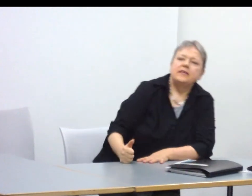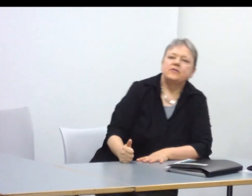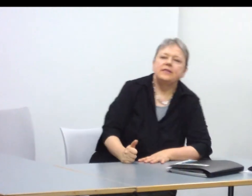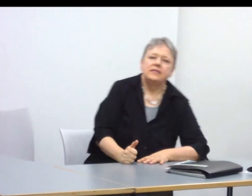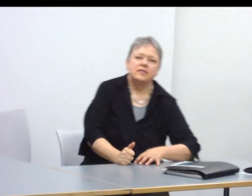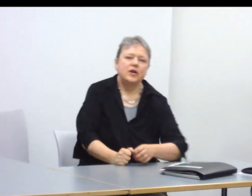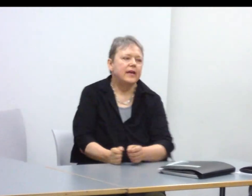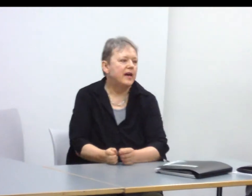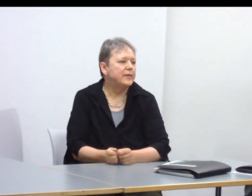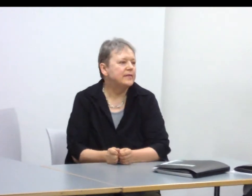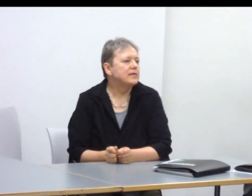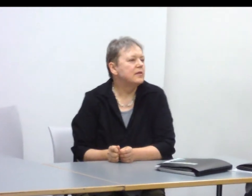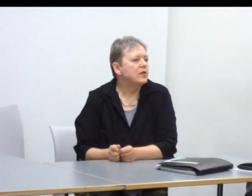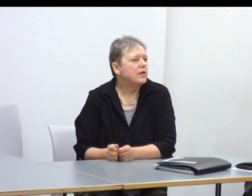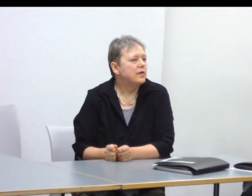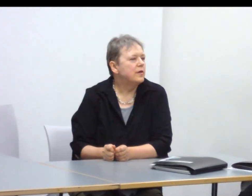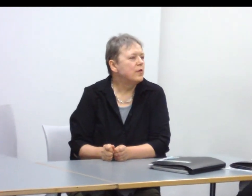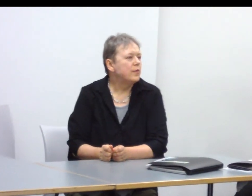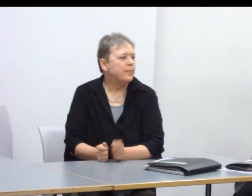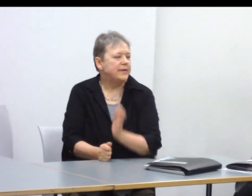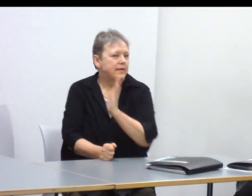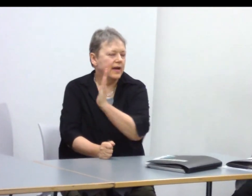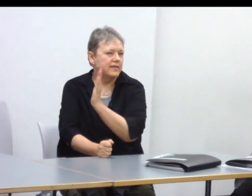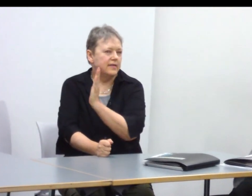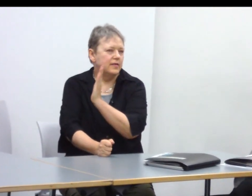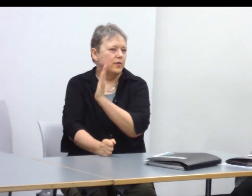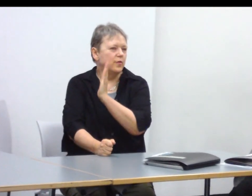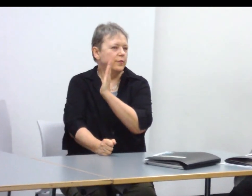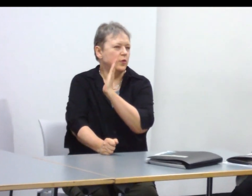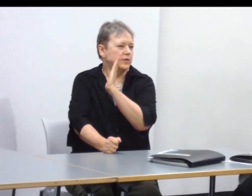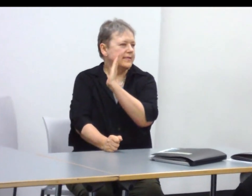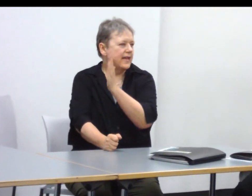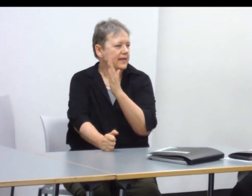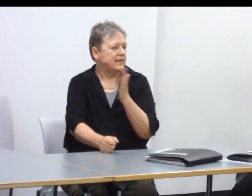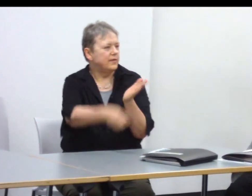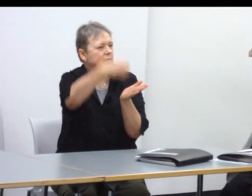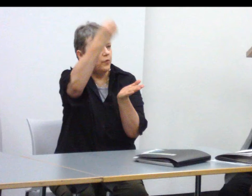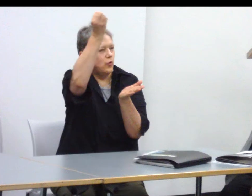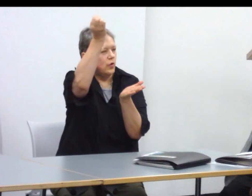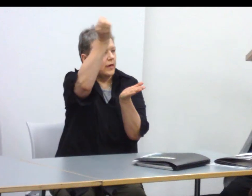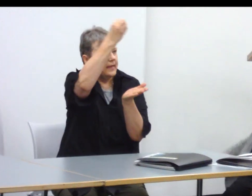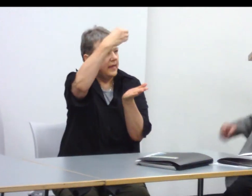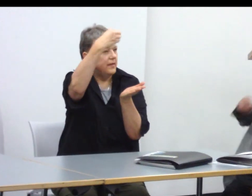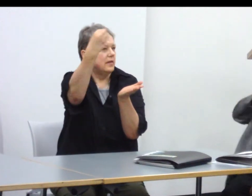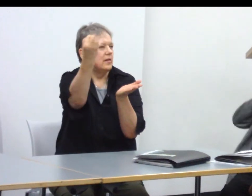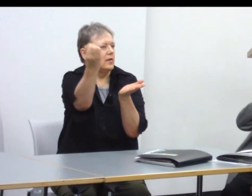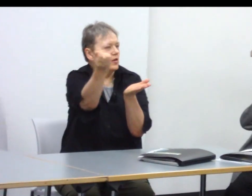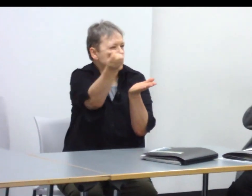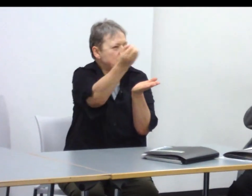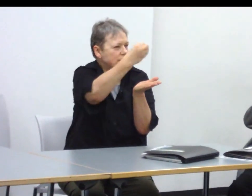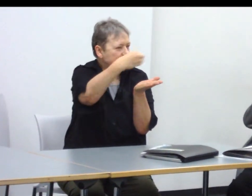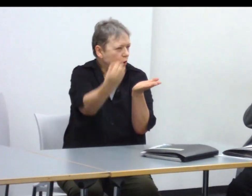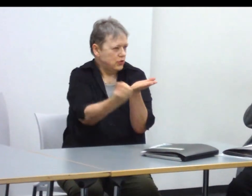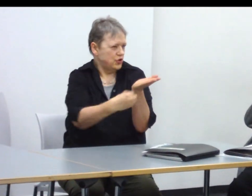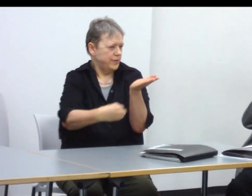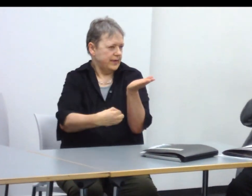jetzt wenn Sie so eine Arbeit betrachten, von Seite, wo Linien chaotisch